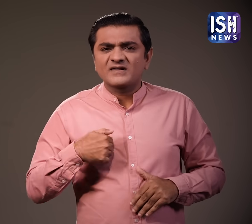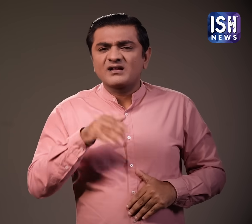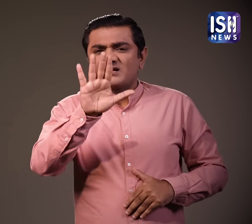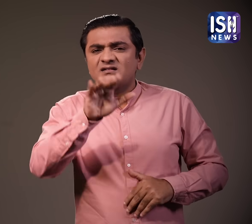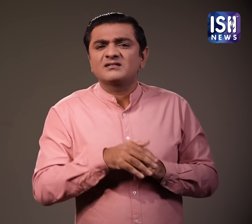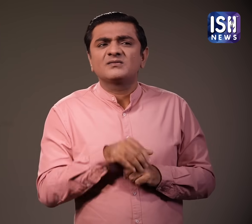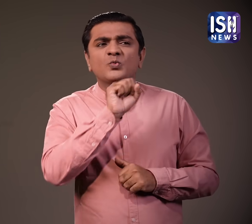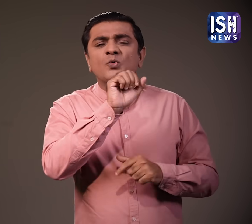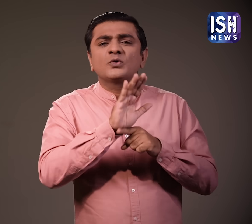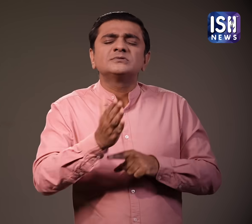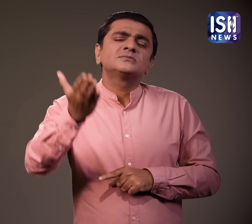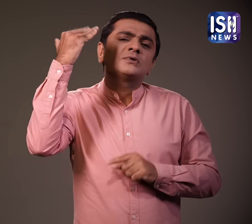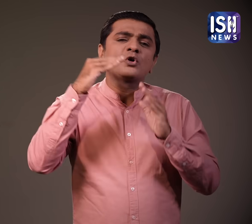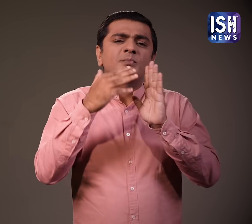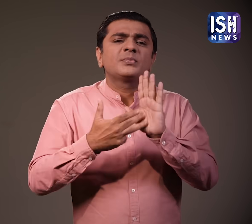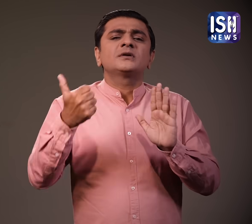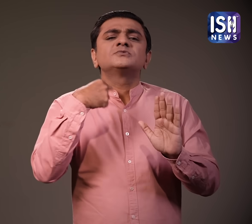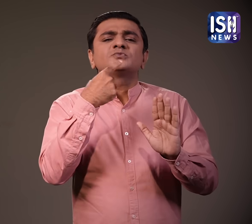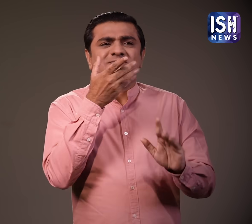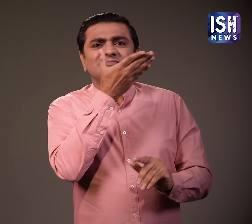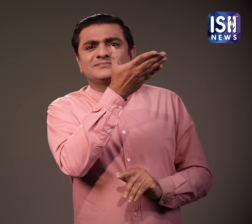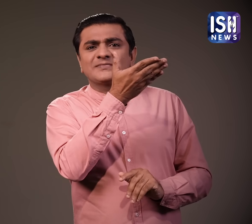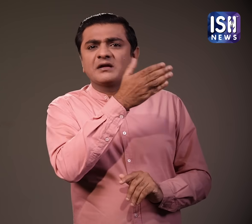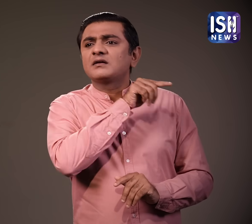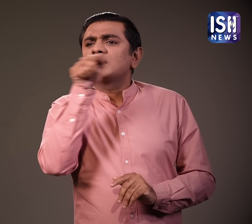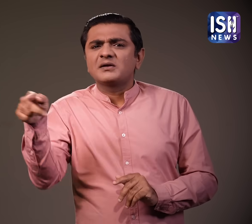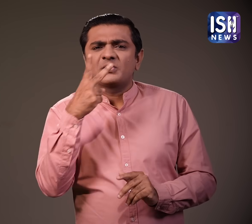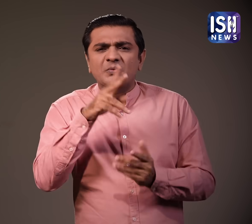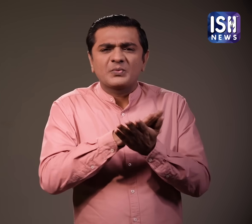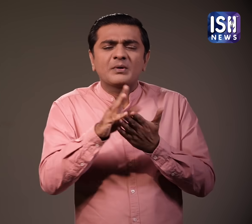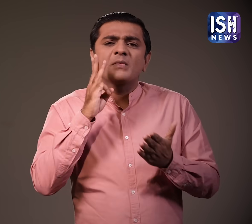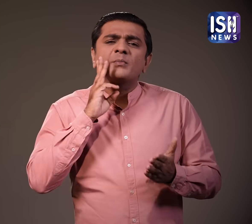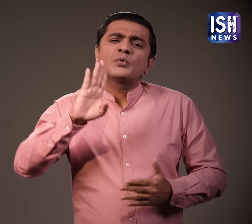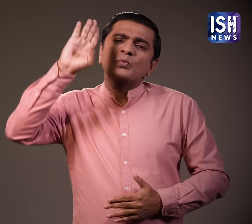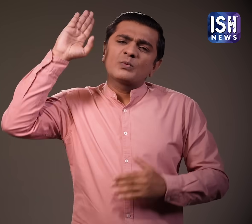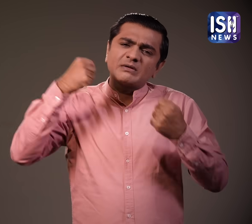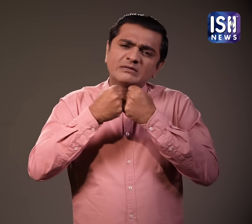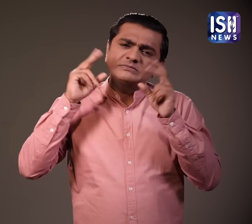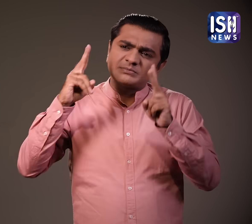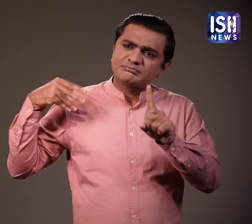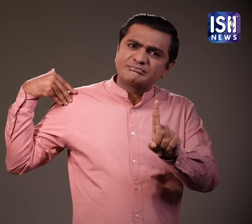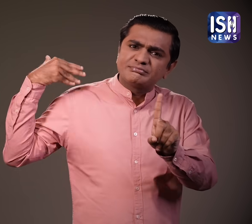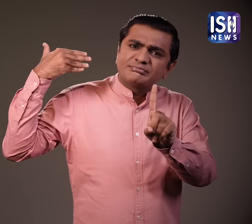कॉंग्रेस आशन के दौरान मनिपूर में हिंसा की कई घटना है हुई फिर भी कोई ग्रोह मंत्री वहां नहीं गया